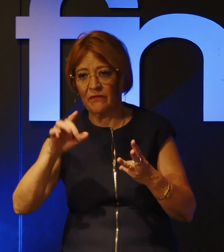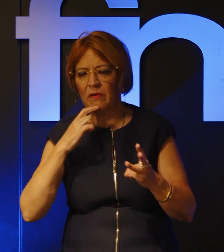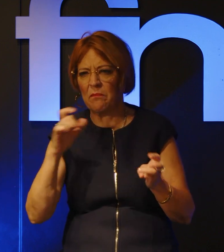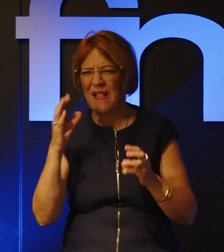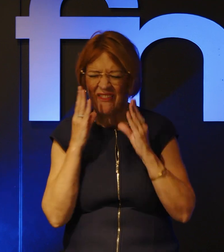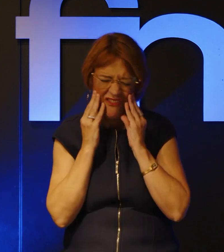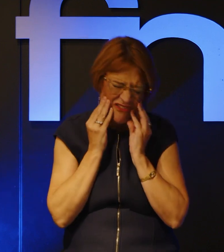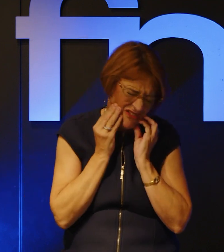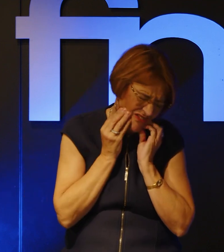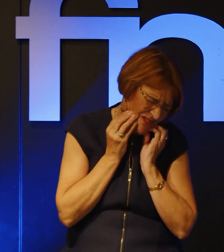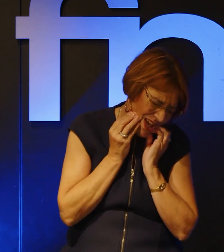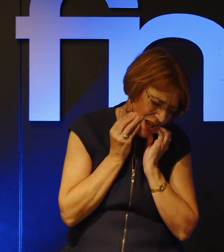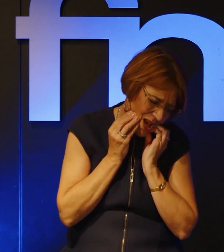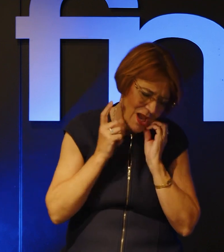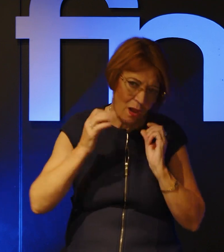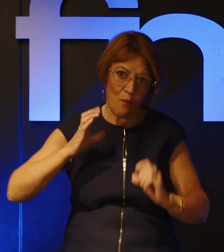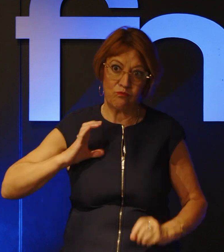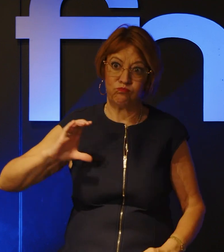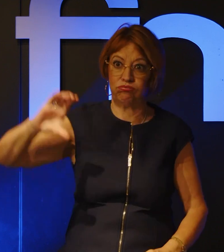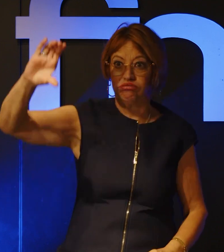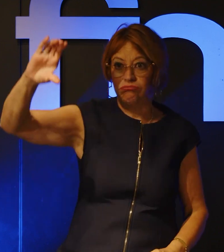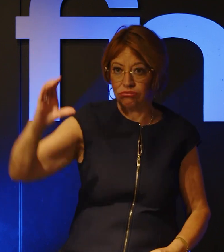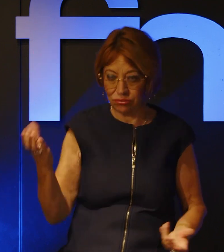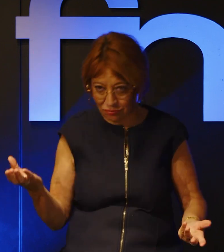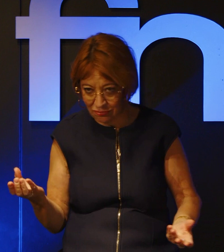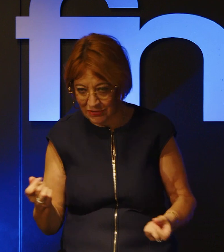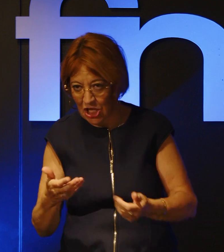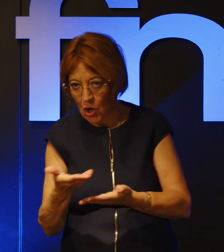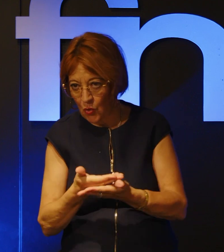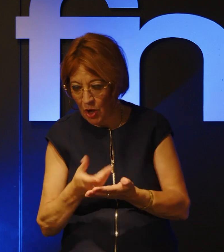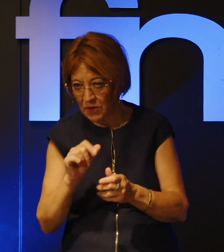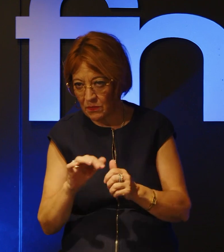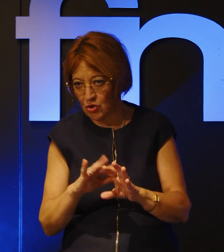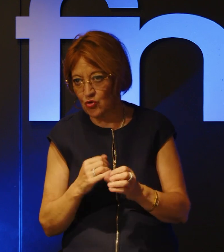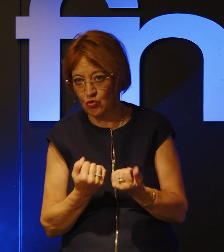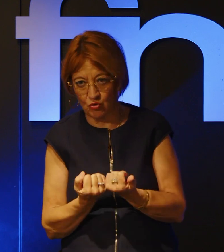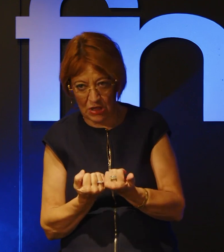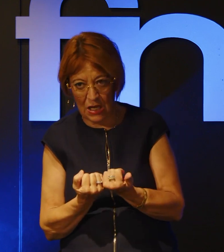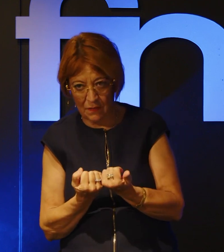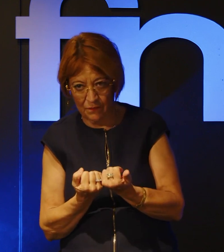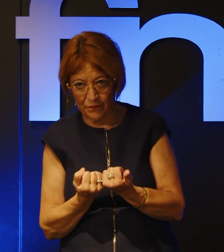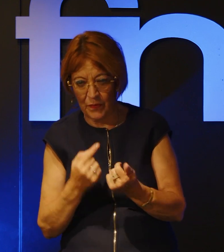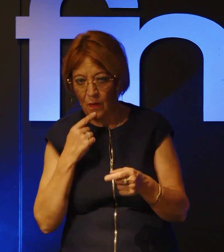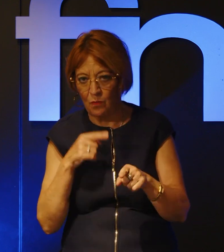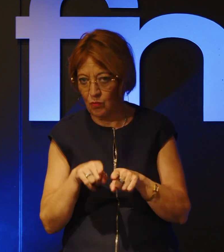palavra feia que é o capitalismo Ok um sistema económico mas também um sistema social e um sistema